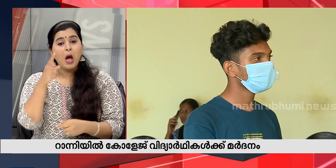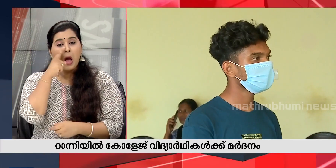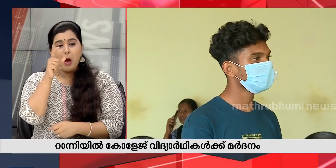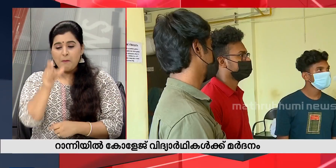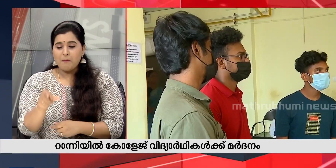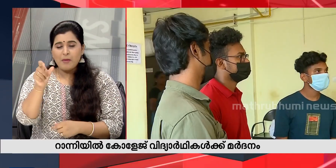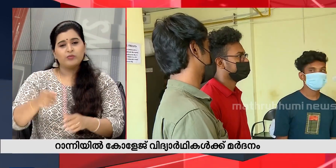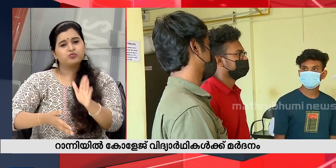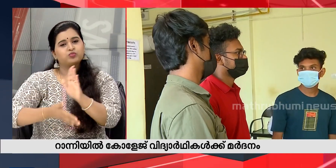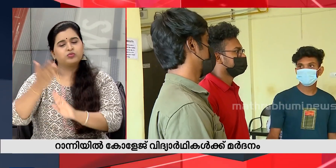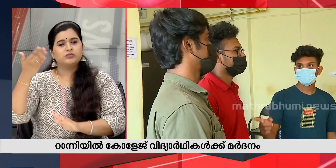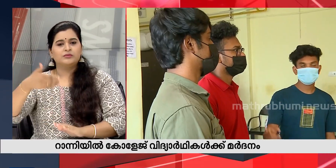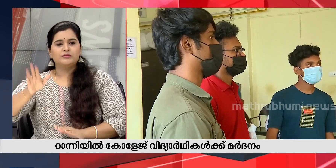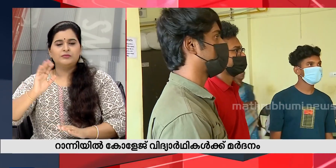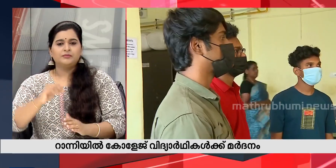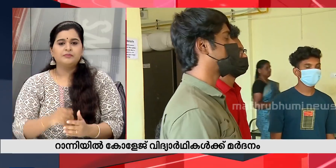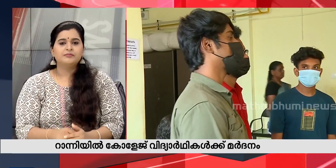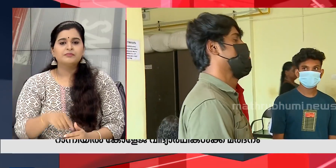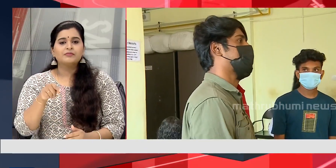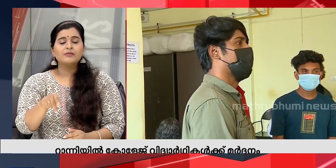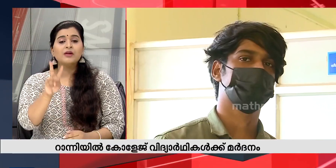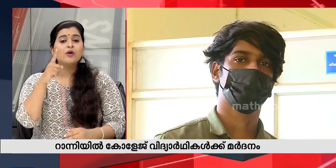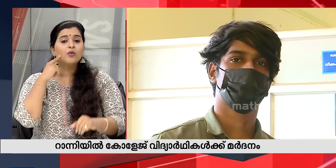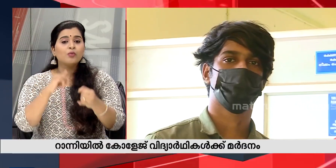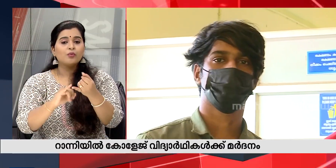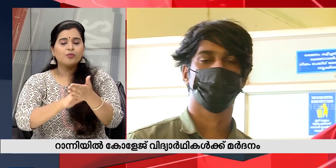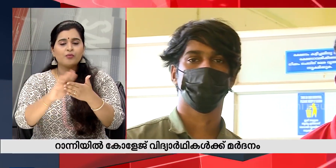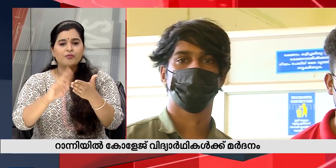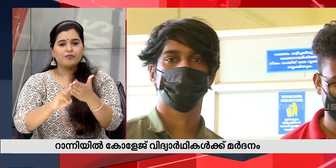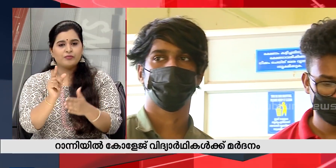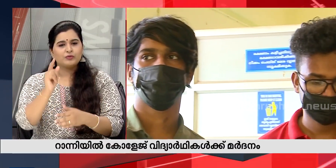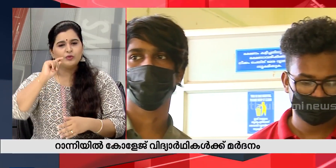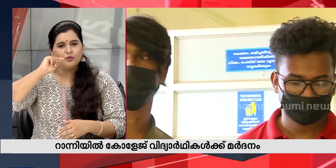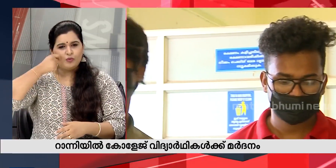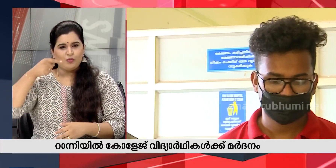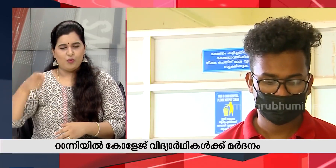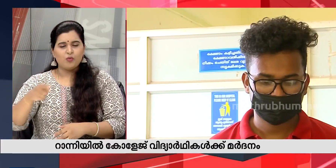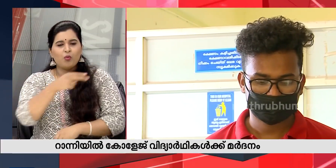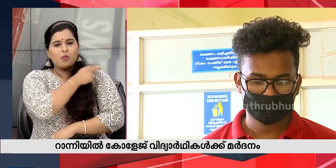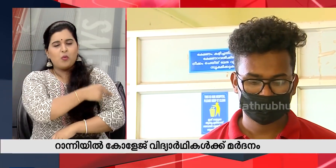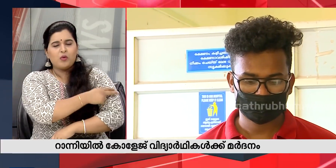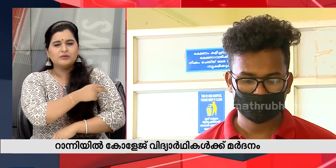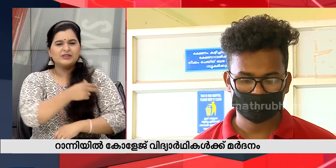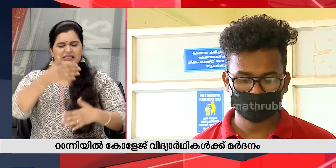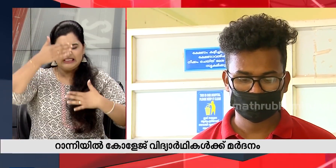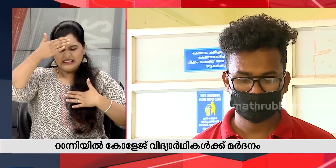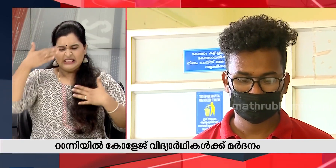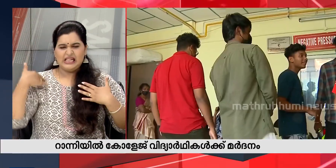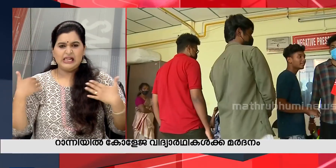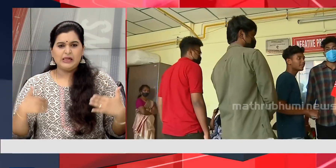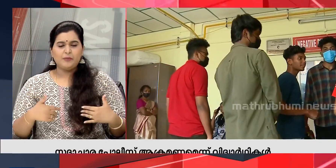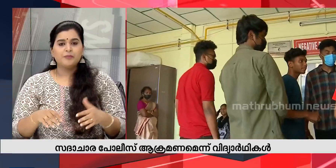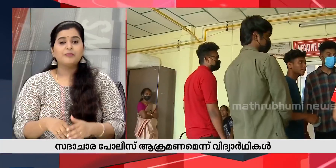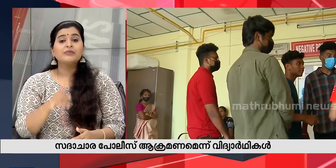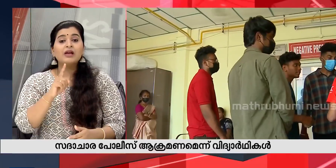നീങ്ങി. പരിക്കേറ്റവരിൽ വിഷ്ണു ജില്ലാ ആശുപത്രിയിൽ ചികിത്സയിലാണ്. സഹപാഠികളായ ആദർശ്, സൽമാൻ എന്നിവരുടെ പരിക്ക് സാരമുള്ളതല്ല. അതേസമയം വീതി കുറഞ്ഞ